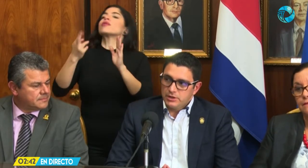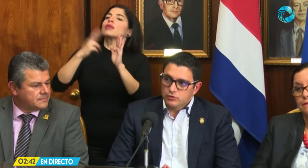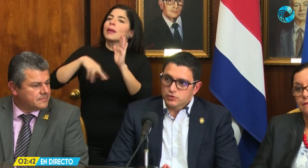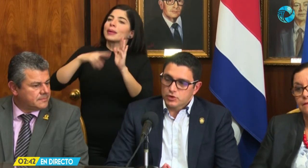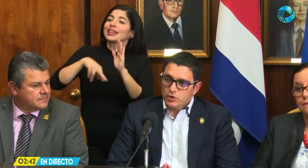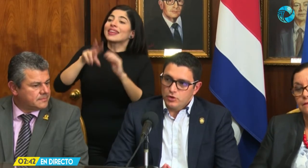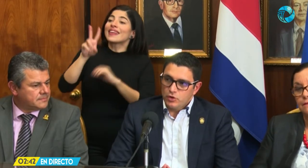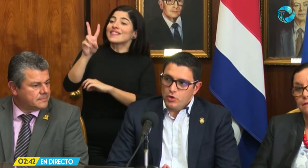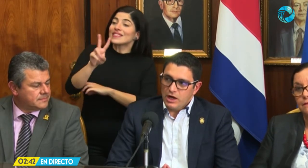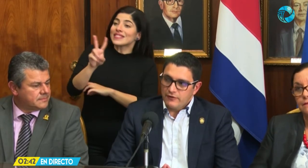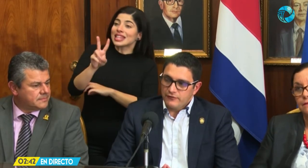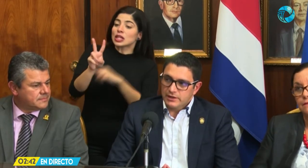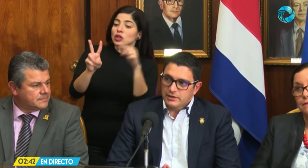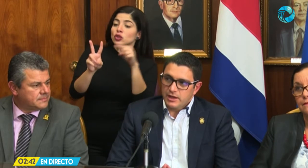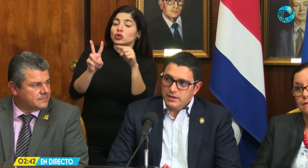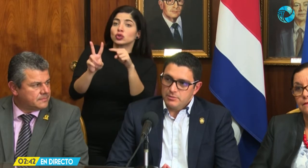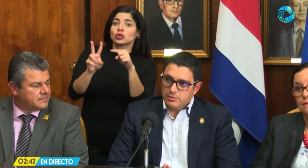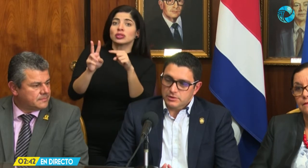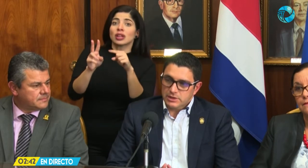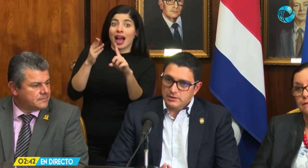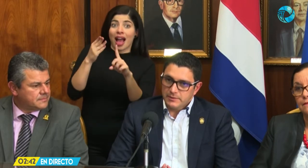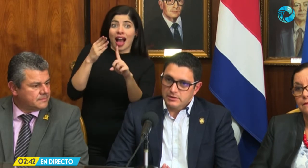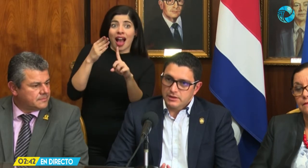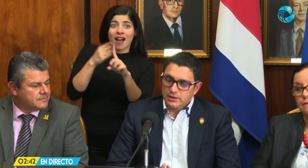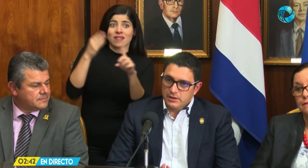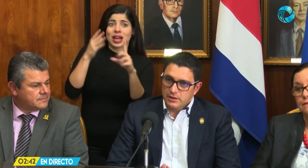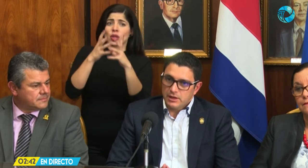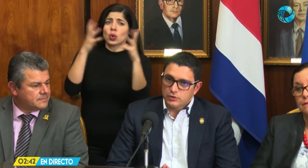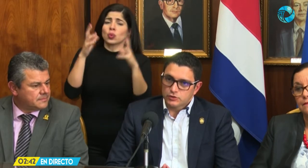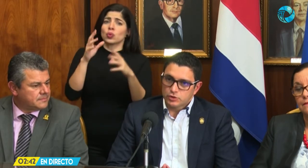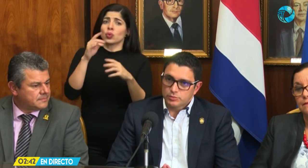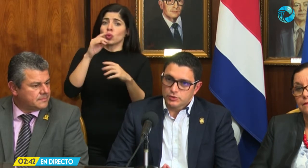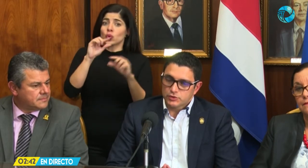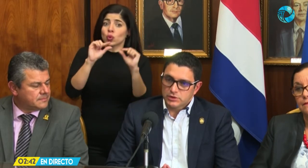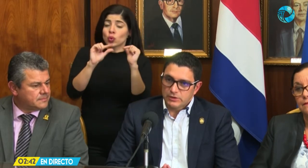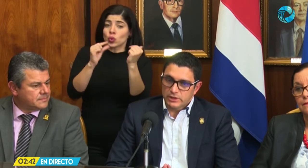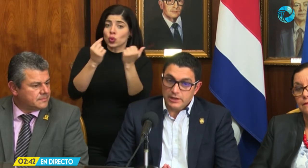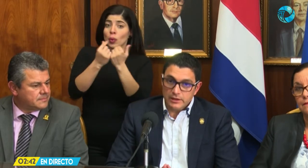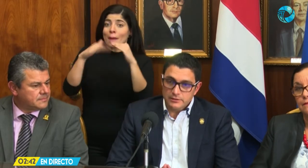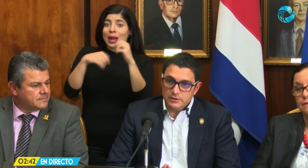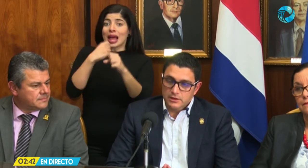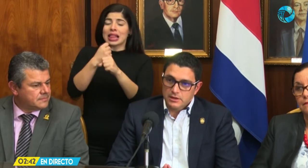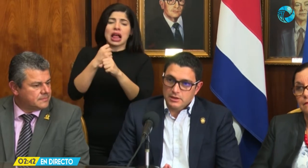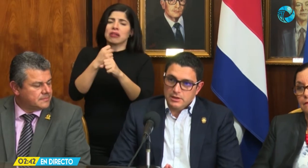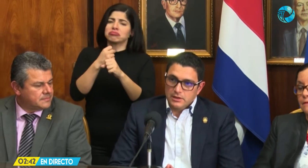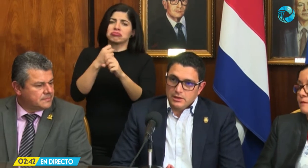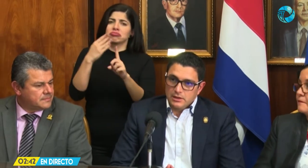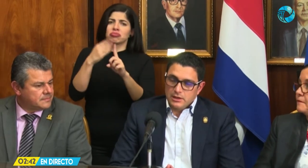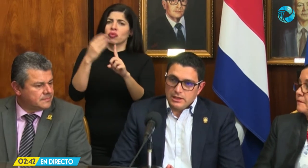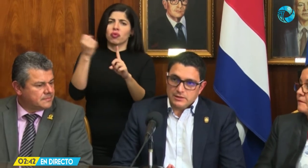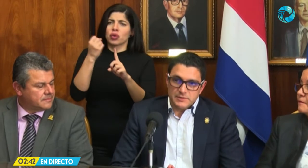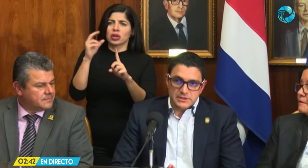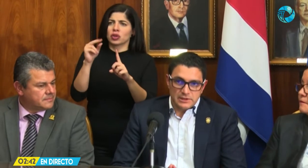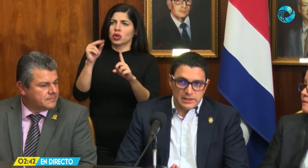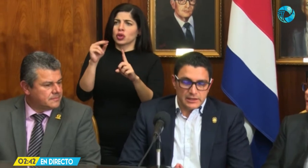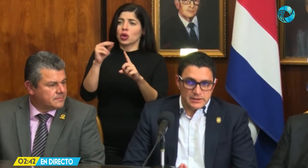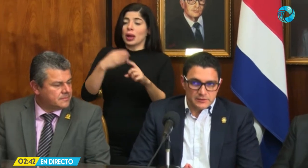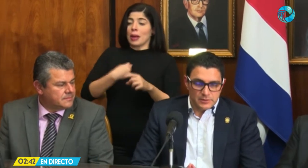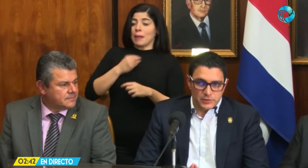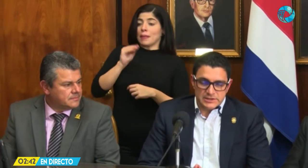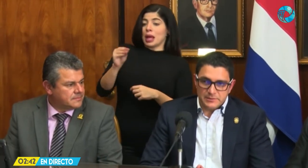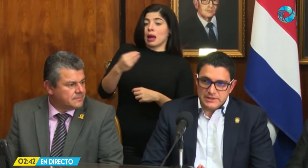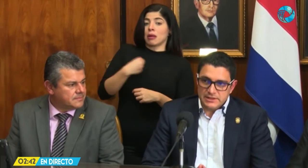el virus no afecta importantemente a los grupos de menor edad. La